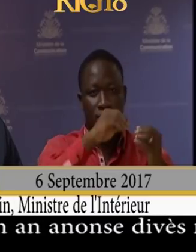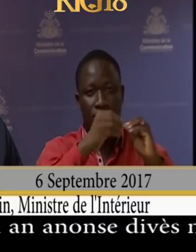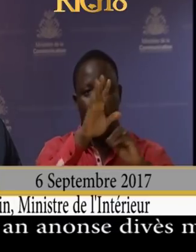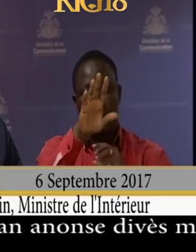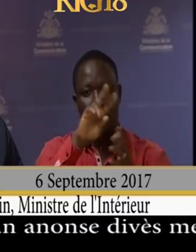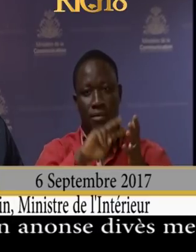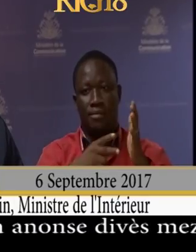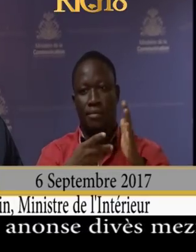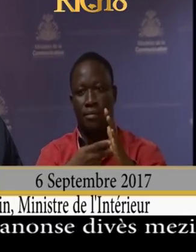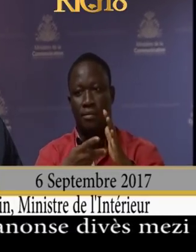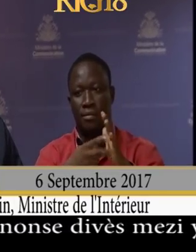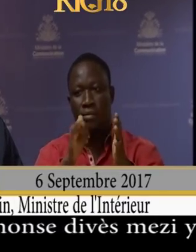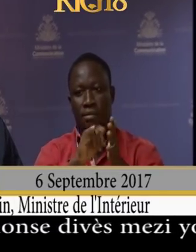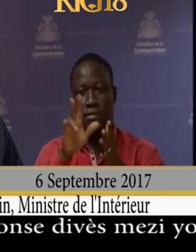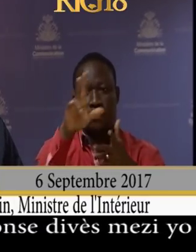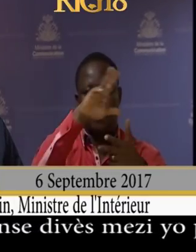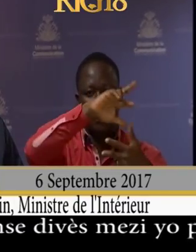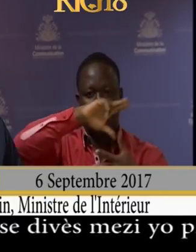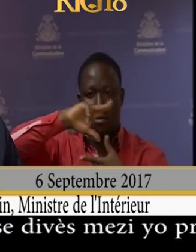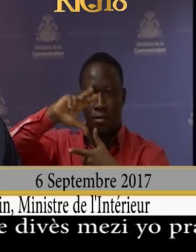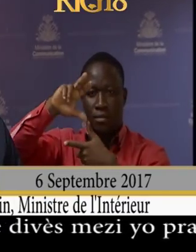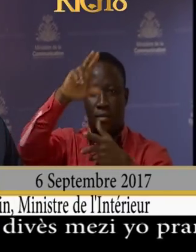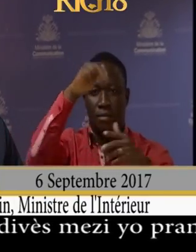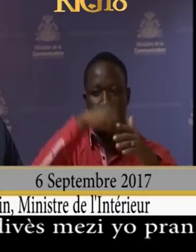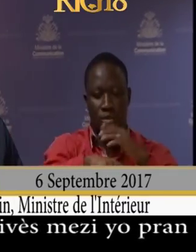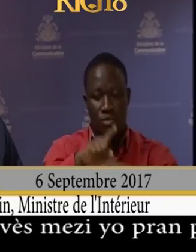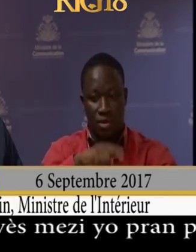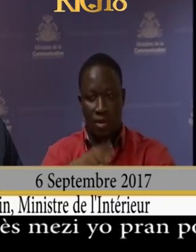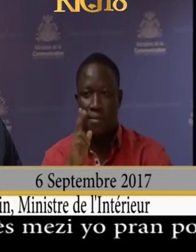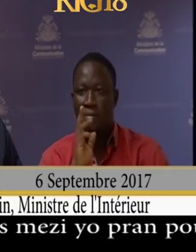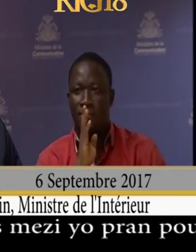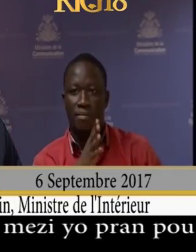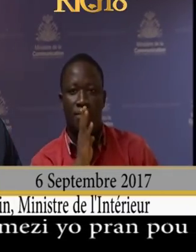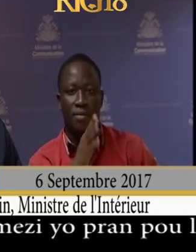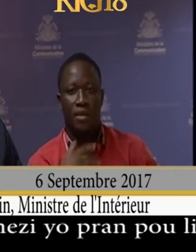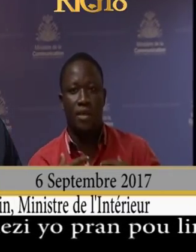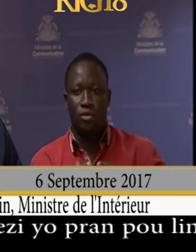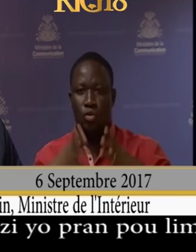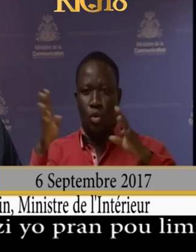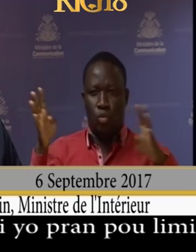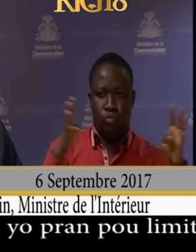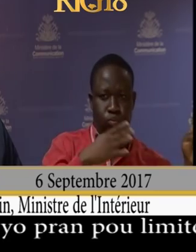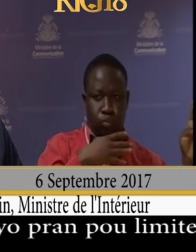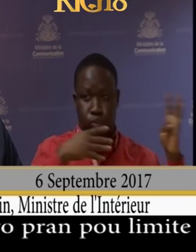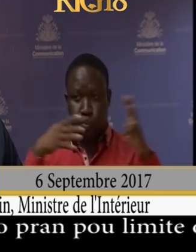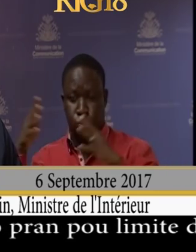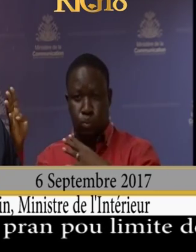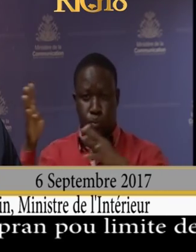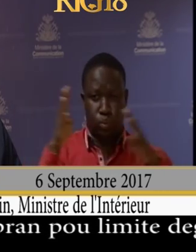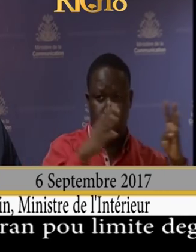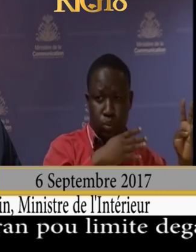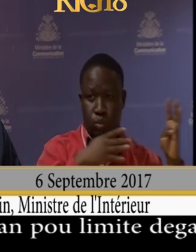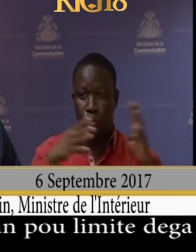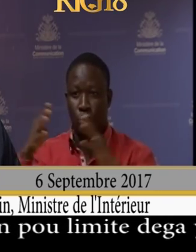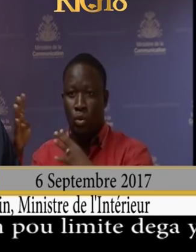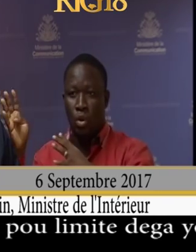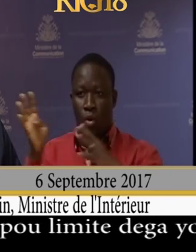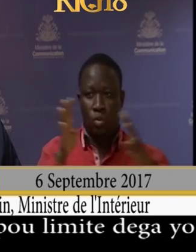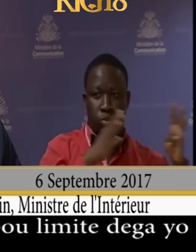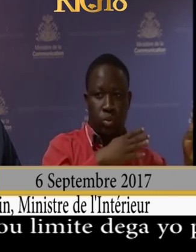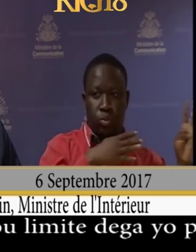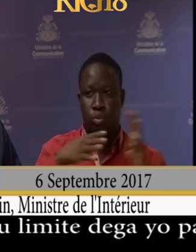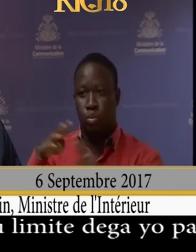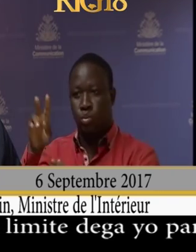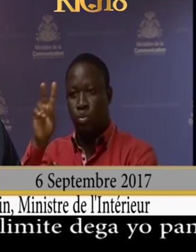là? Son cyclone pour le moment qu'on a parlé là. Il y a un gros vent avec rafale qui a soufflé à